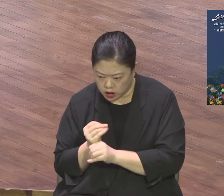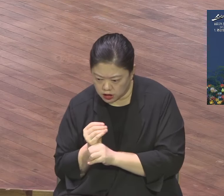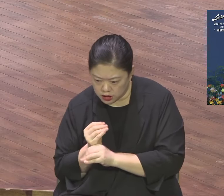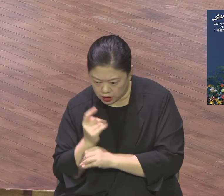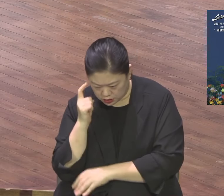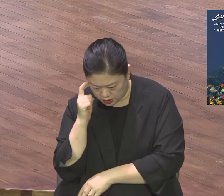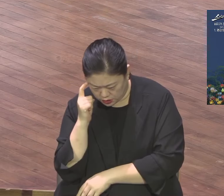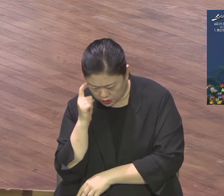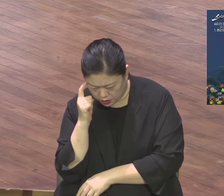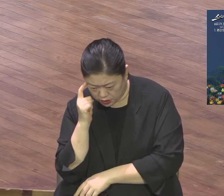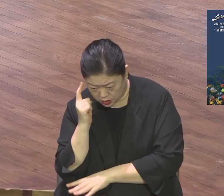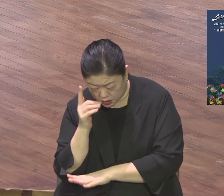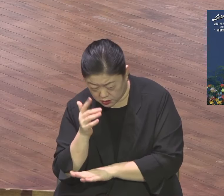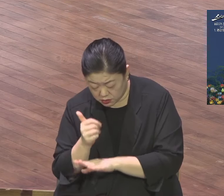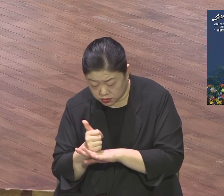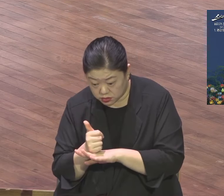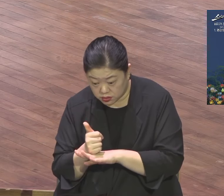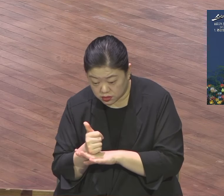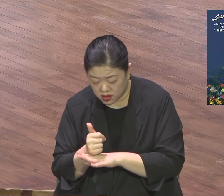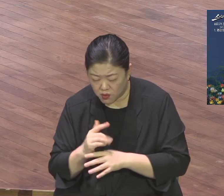그냥.